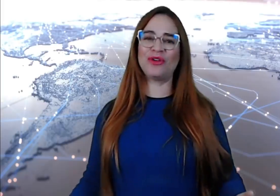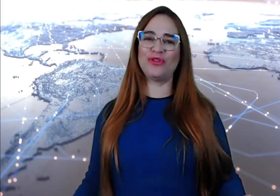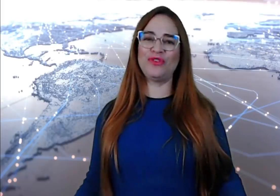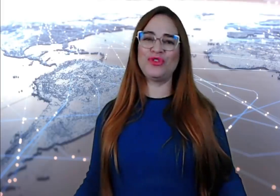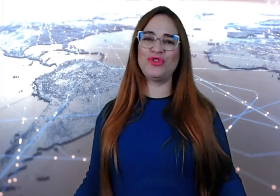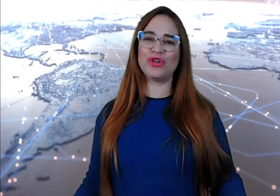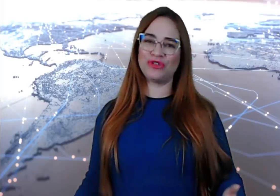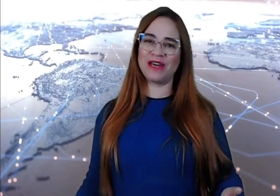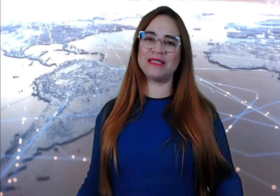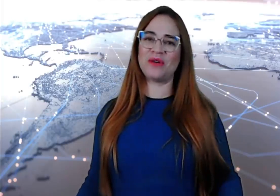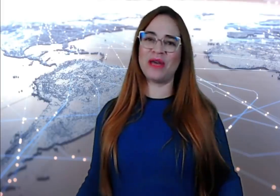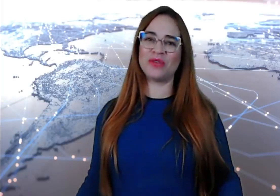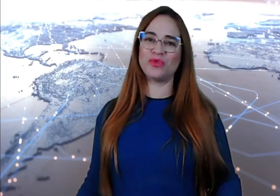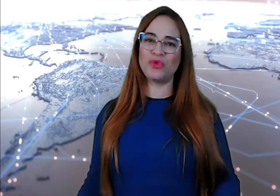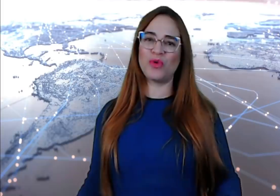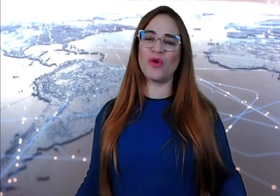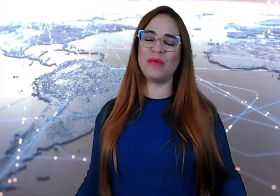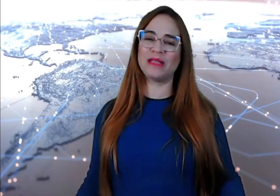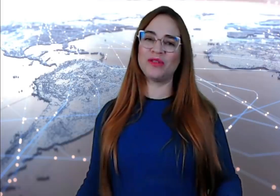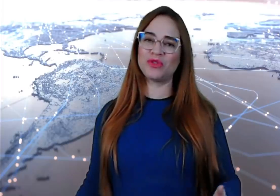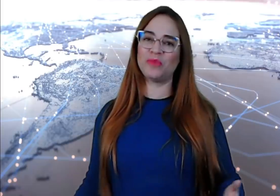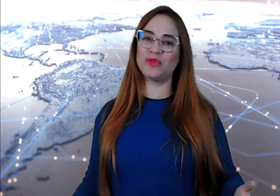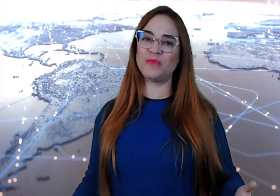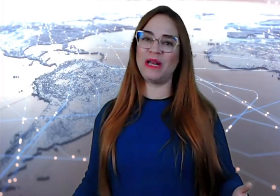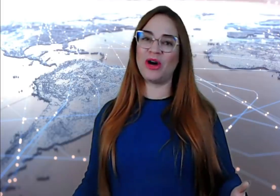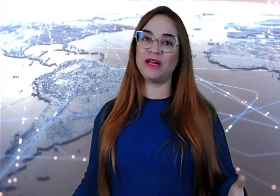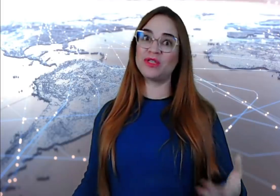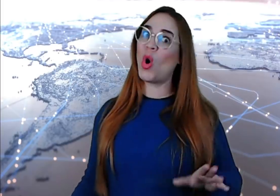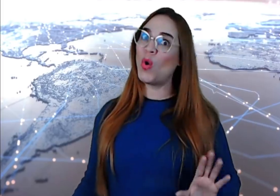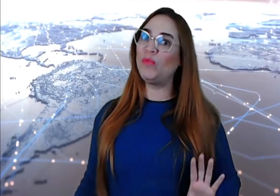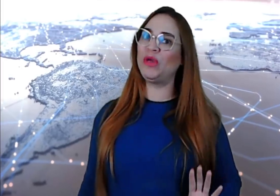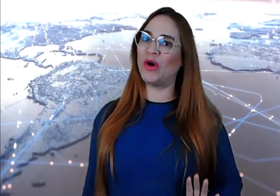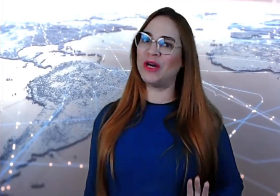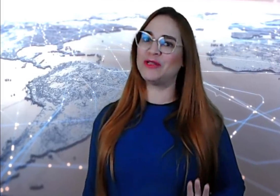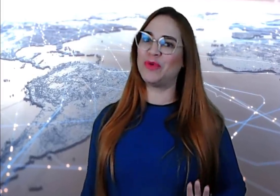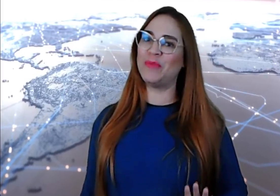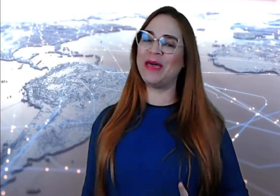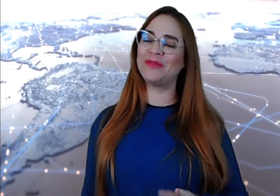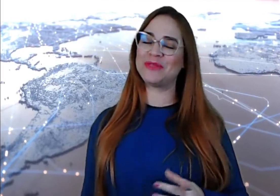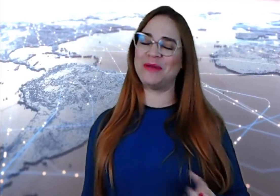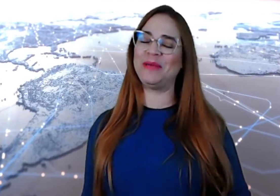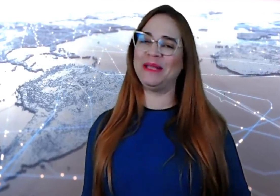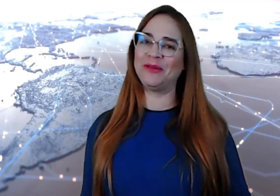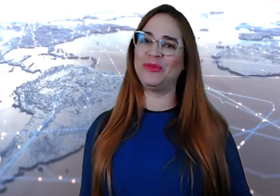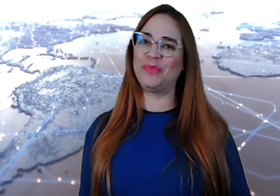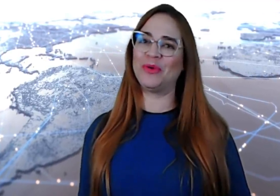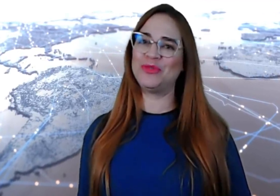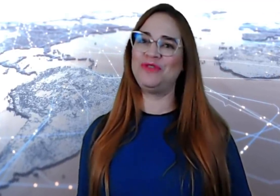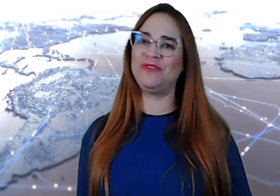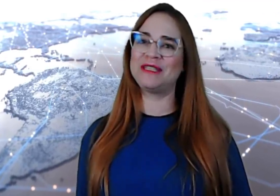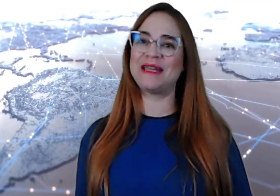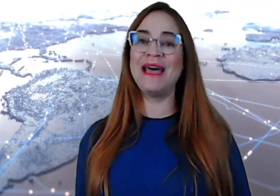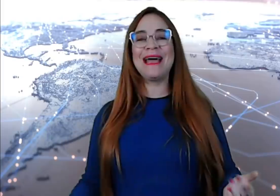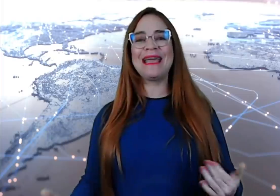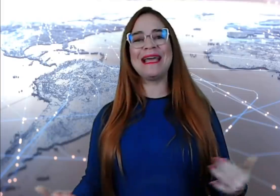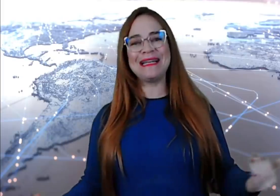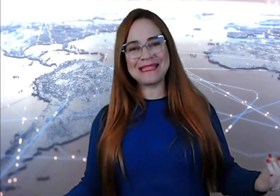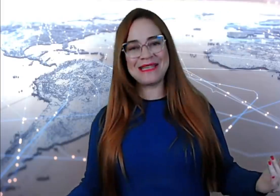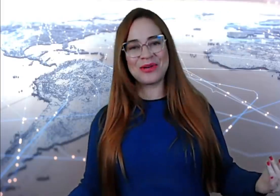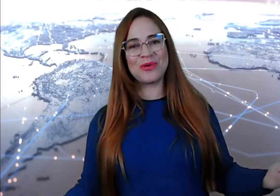que o vídeo de hoje vai ser um resumo comentando sobre os melhores ou piores momentos, dependendo do ponto de vista, daquele circo que